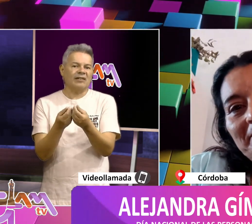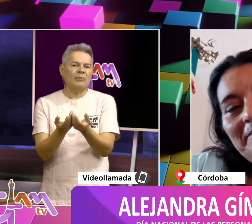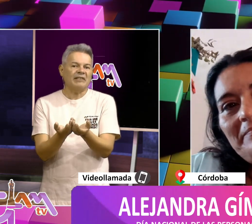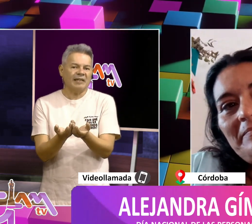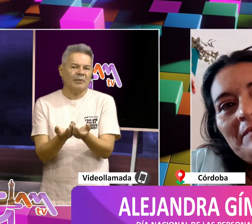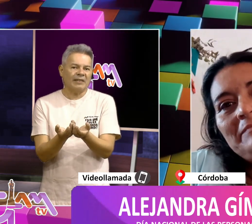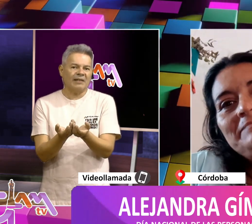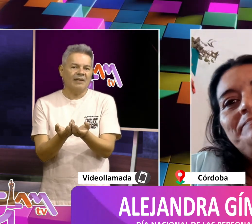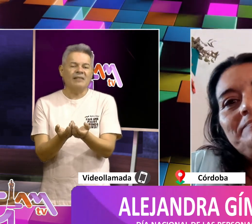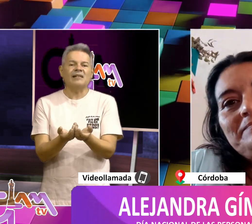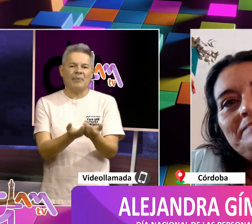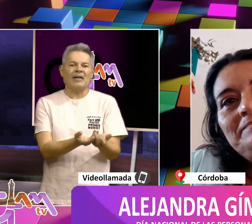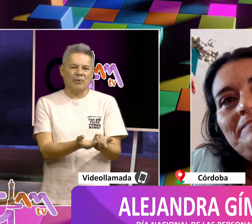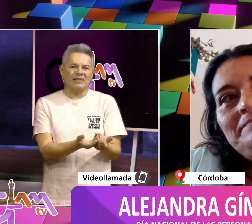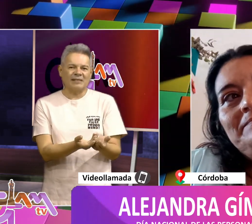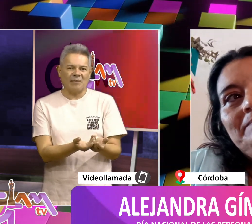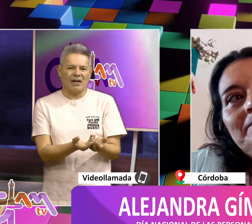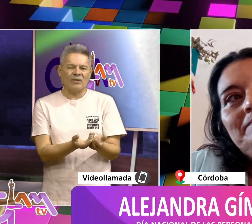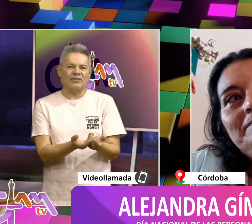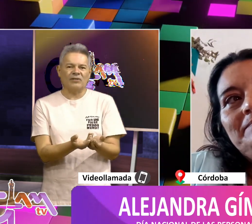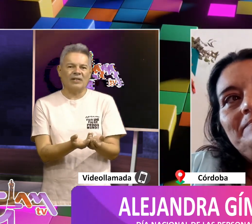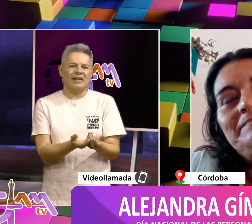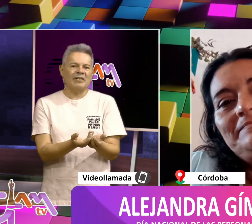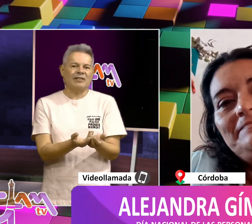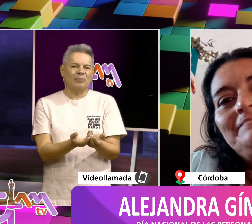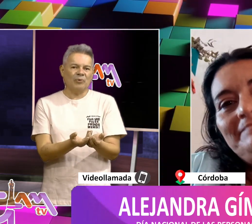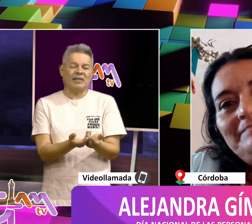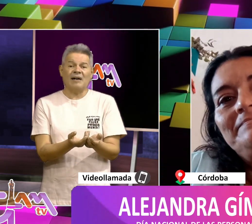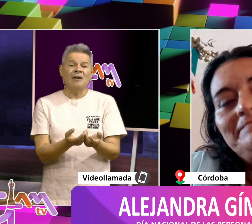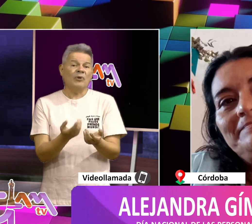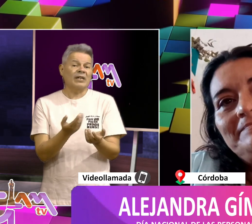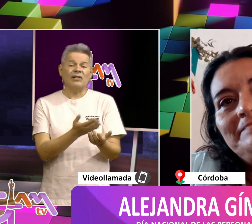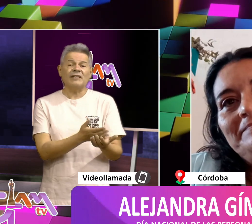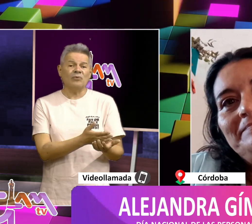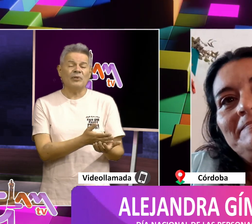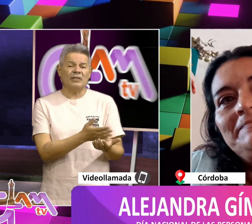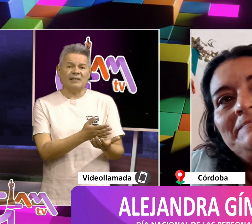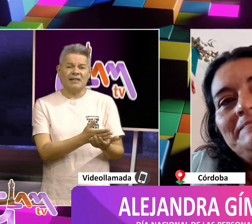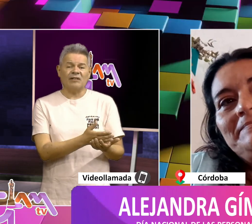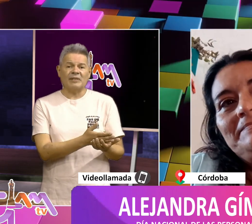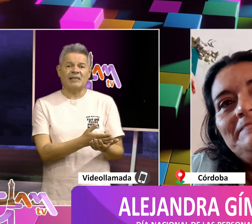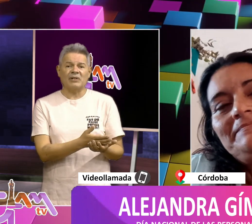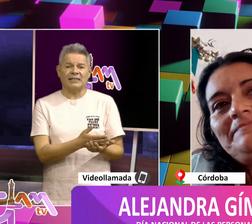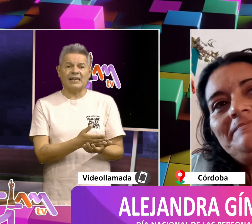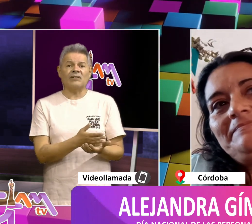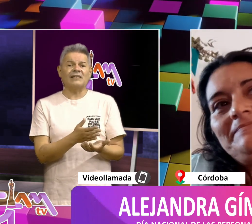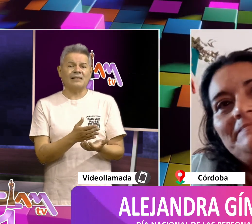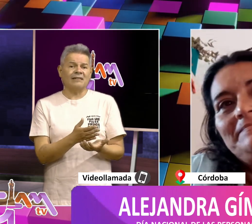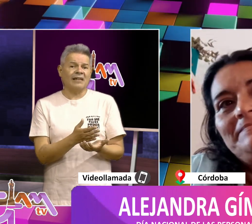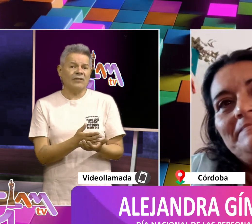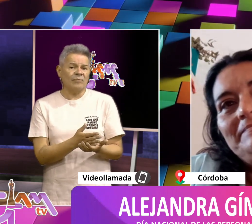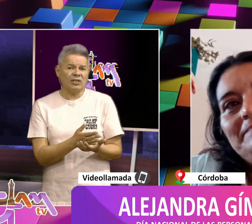señas, que esté como intérprete y se le pague por ese trabajo dentro de lo que es la administración pública, porque con este número y este dato que pasamos hace rato,